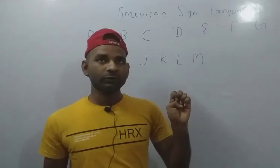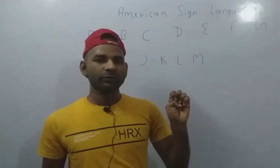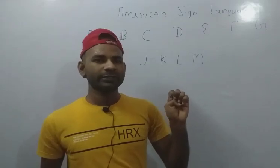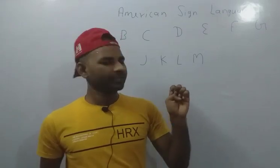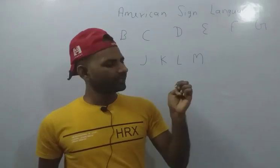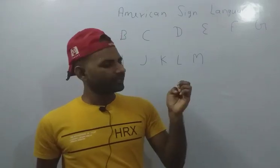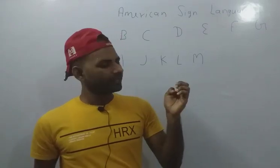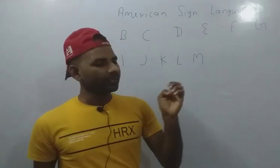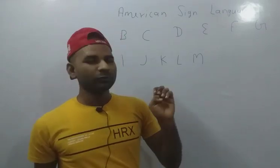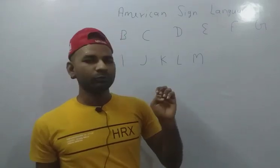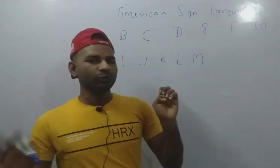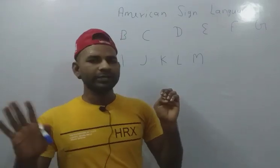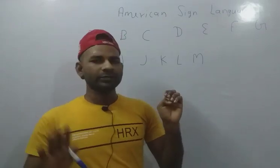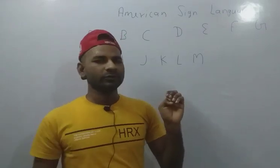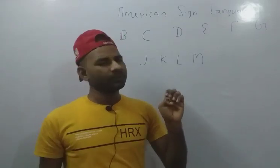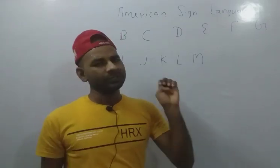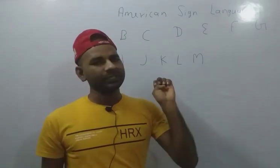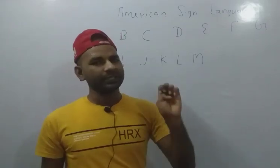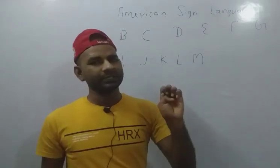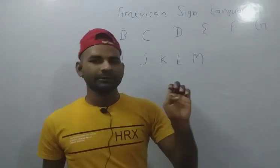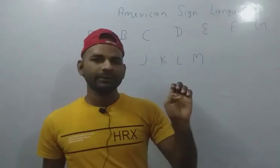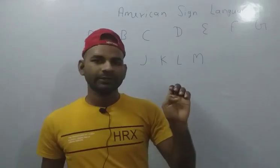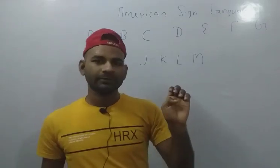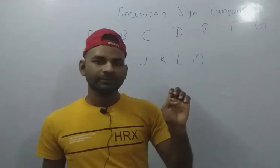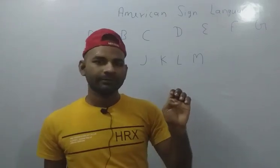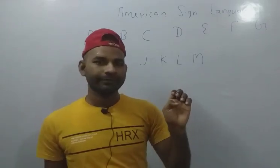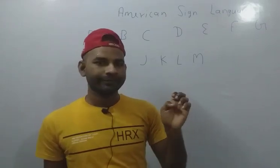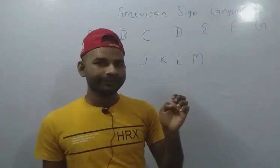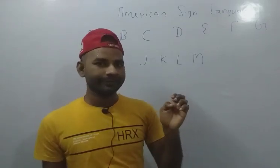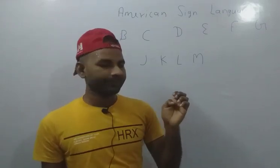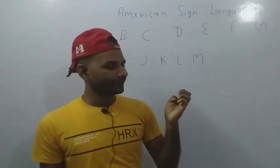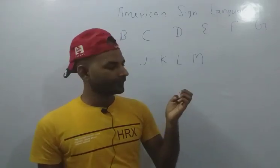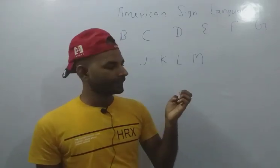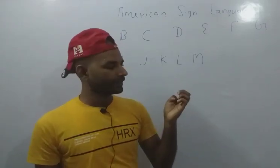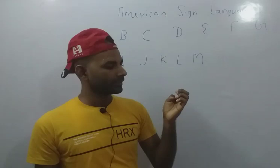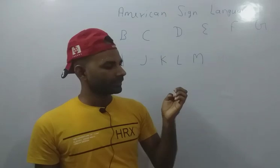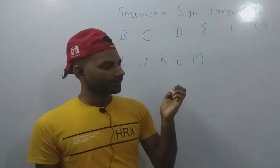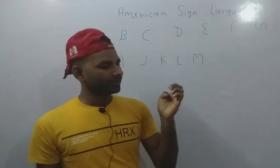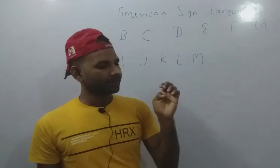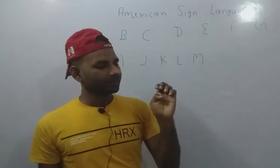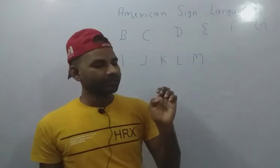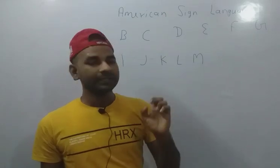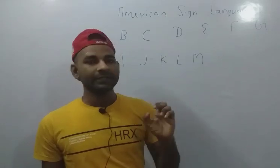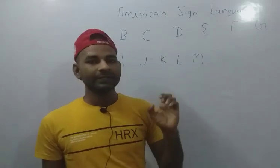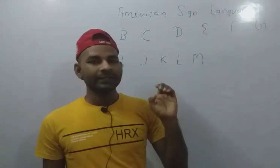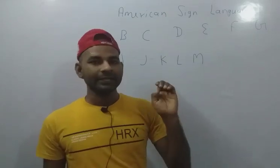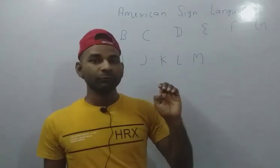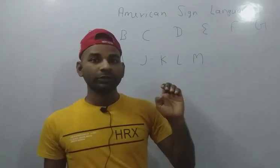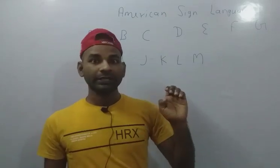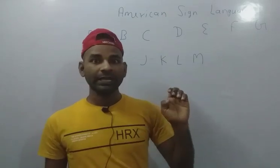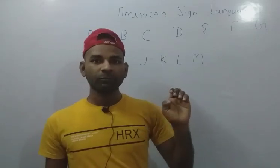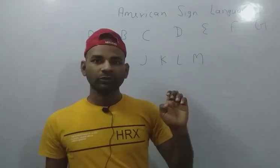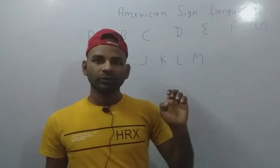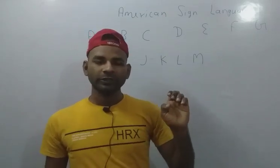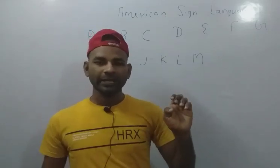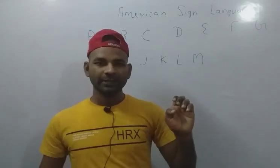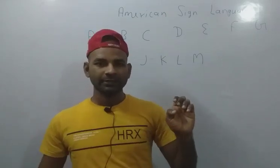हो ऐसे, आपको बोलने की जरूरत नहीं, आप सीधे दिखा दीजिए, बस बात खत्म, ठीक। अगर आपको केक बोलना हो, केक